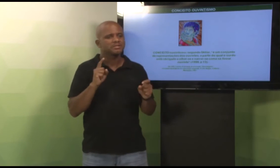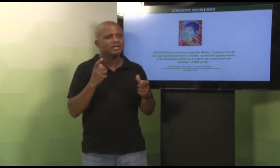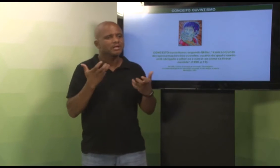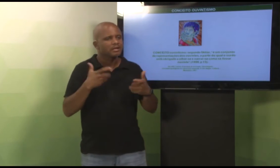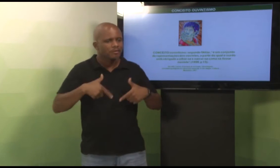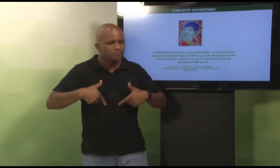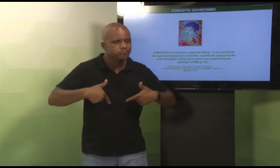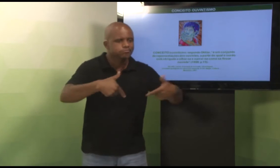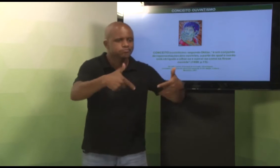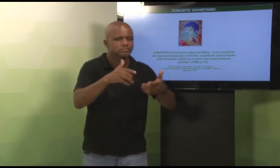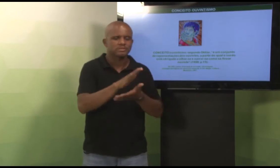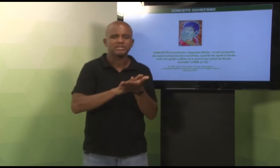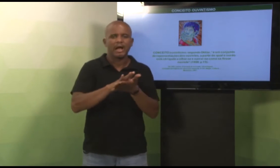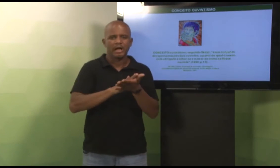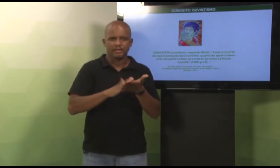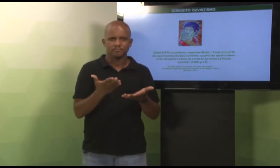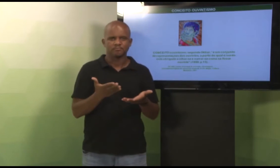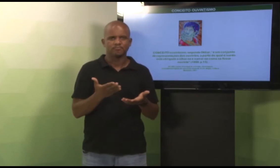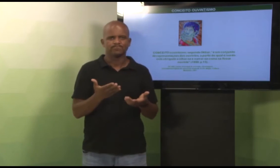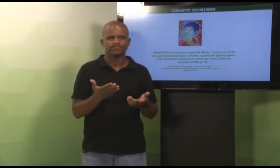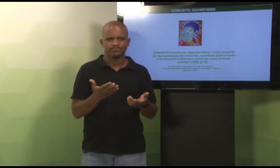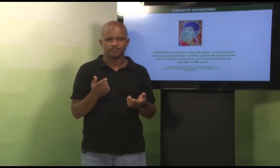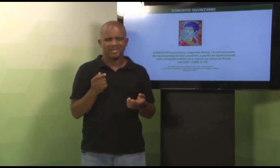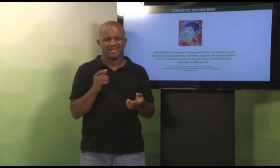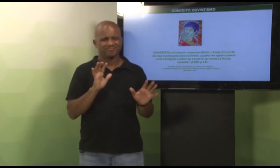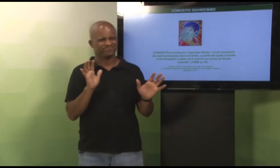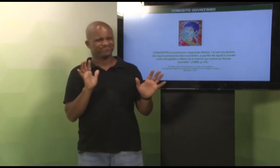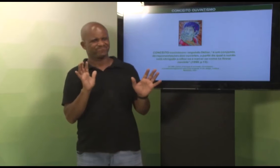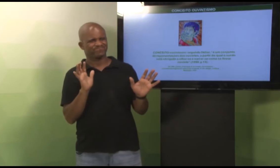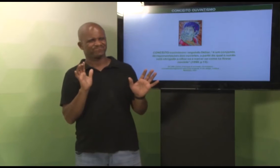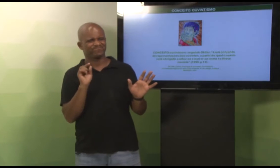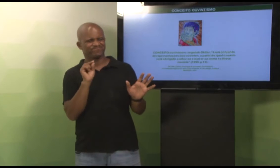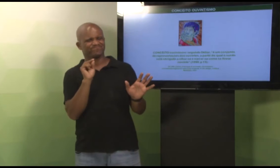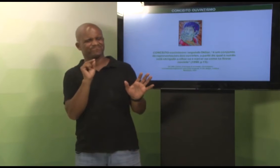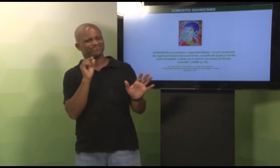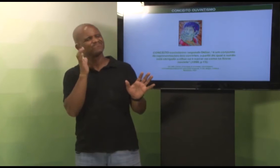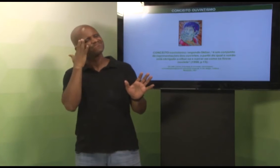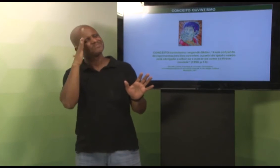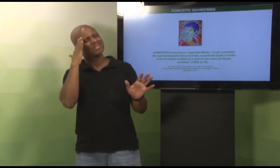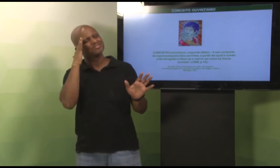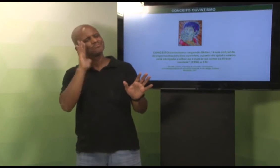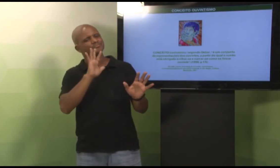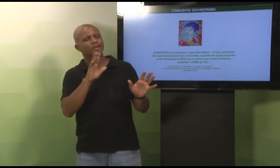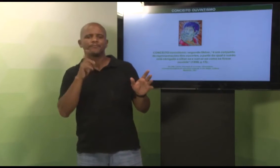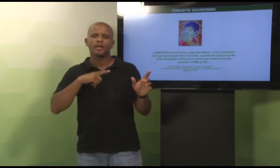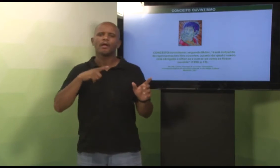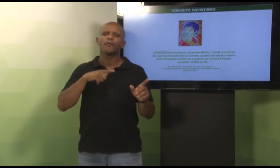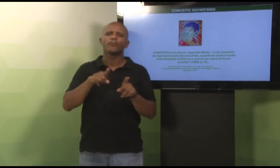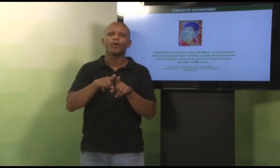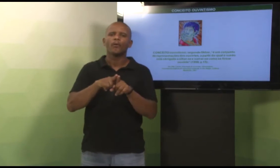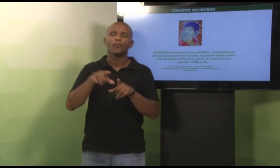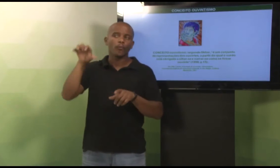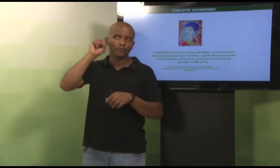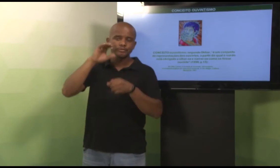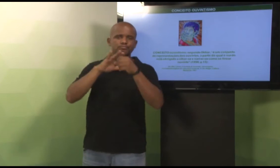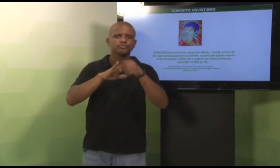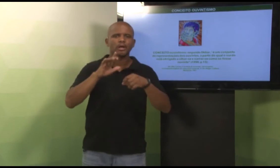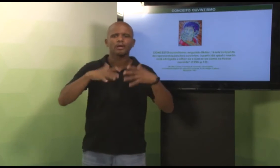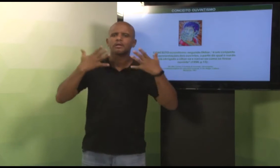Não há uma aceitação, não há lutas. Nesse sentido, o que